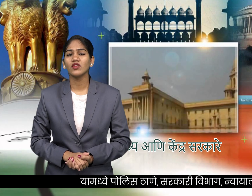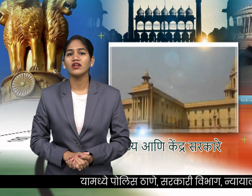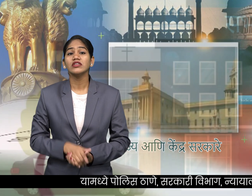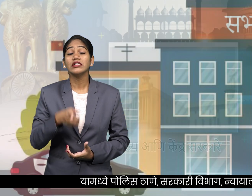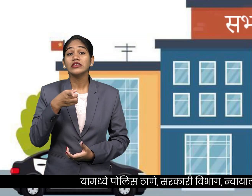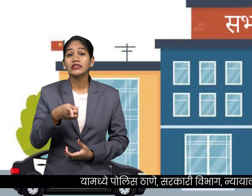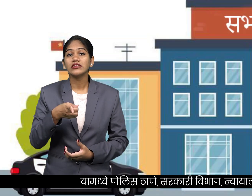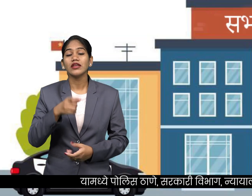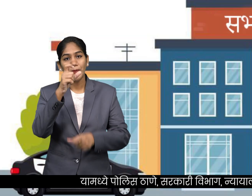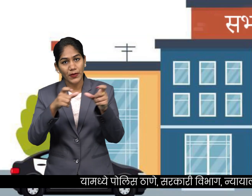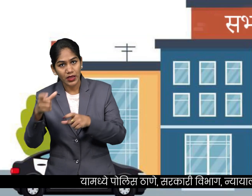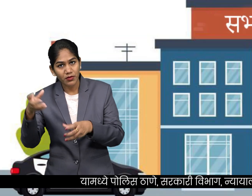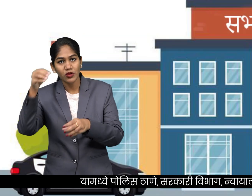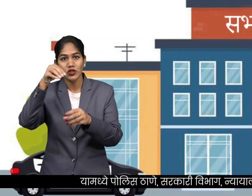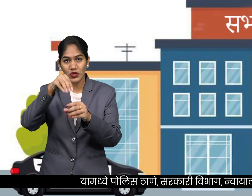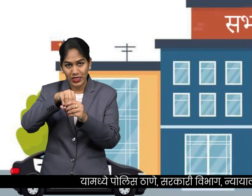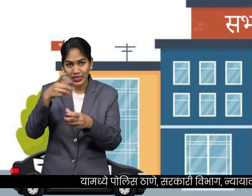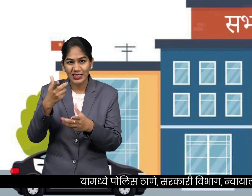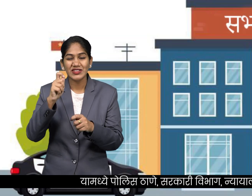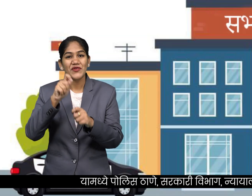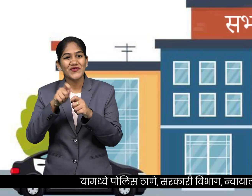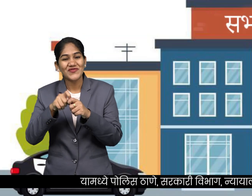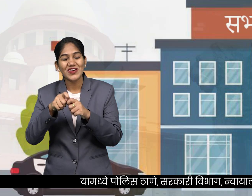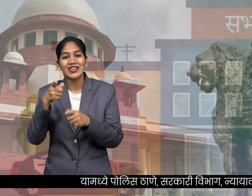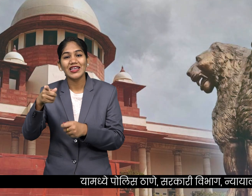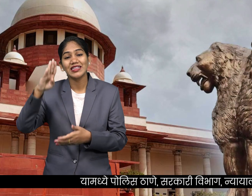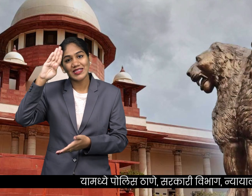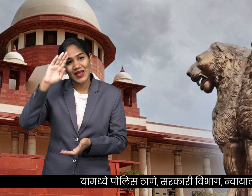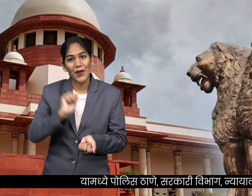यामध्ये पोलीस ठाणे, सरकारी विभाग, न्यायालय